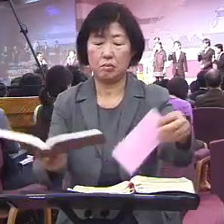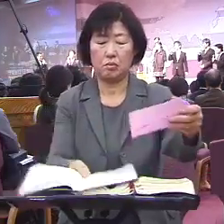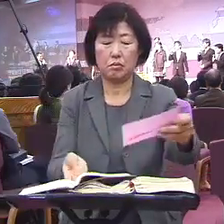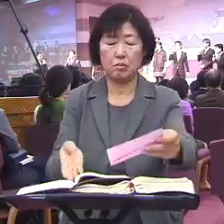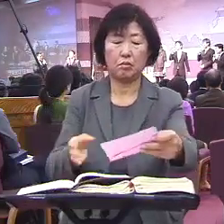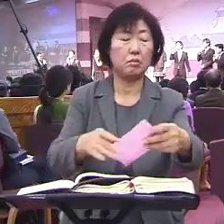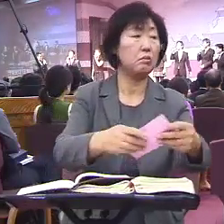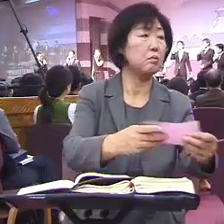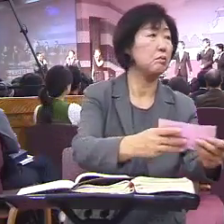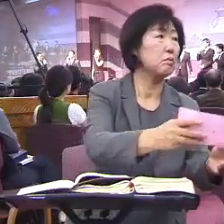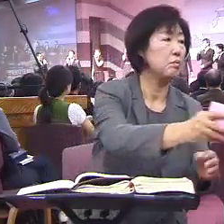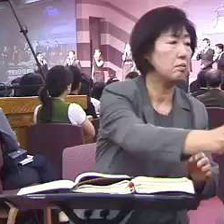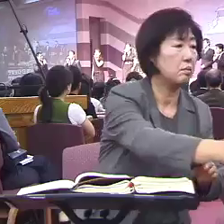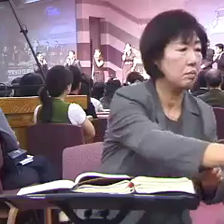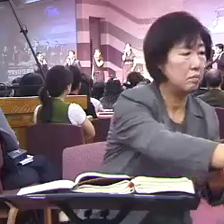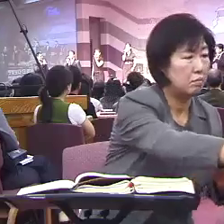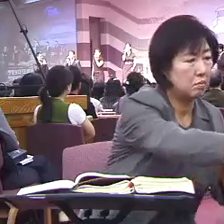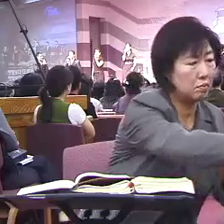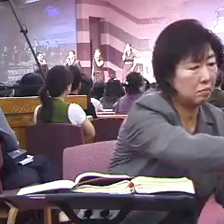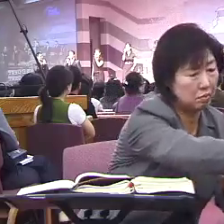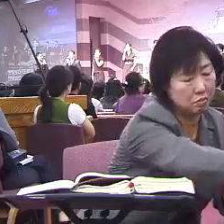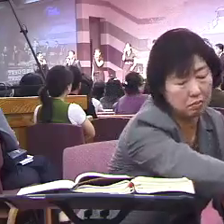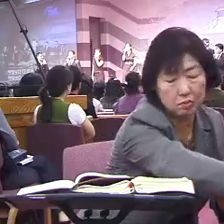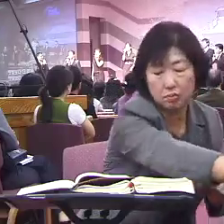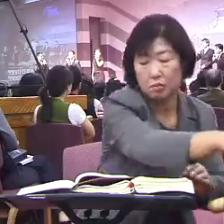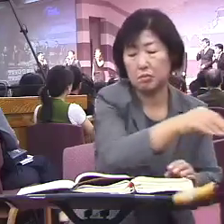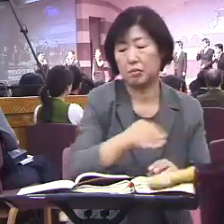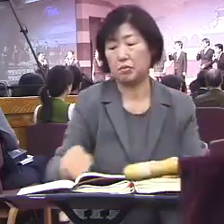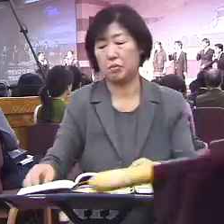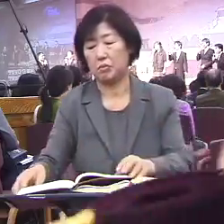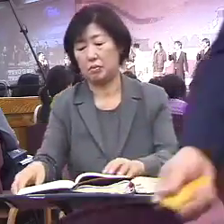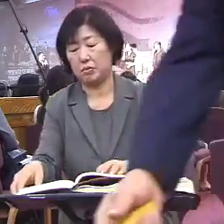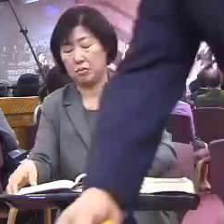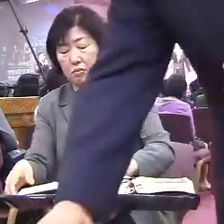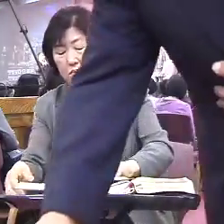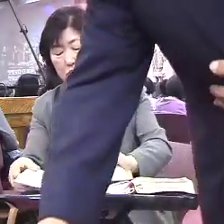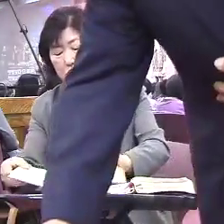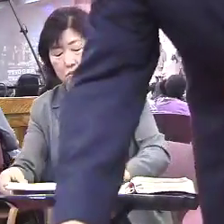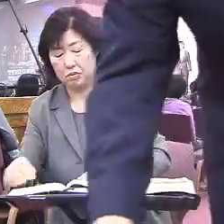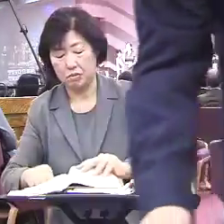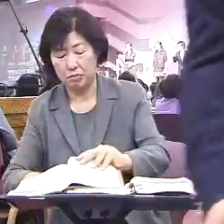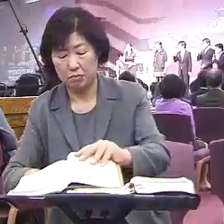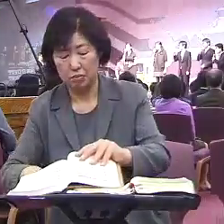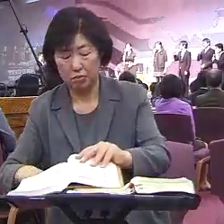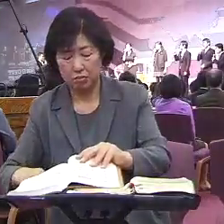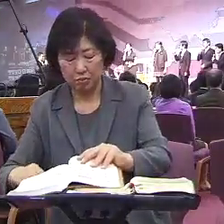햇빛보다 더 밝은 곳 내 집 있네.